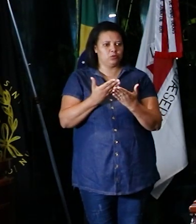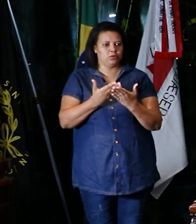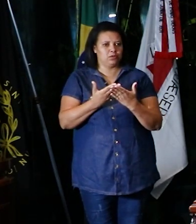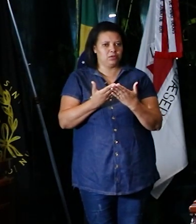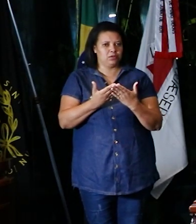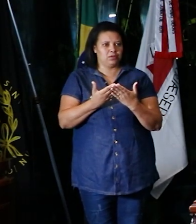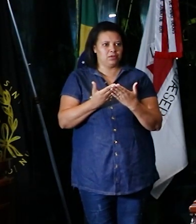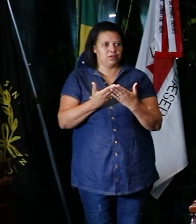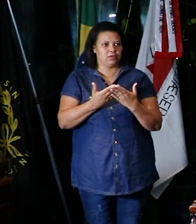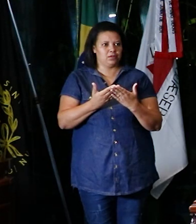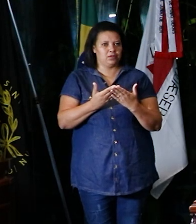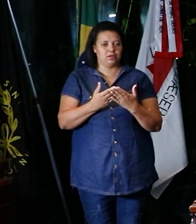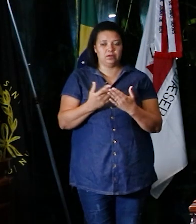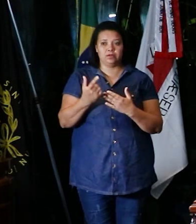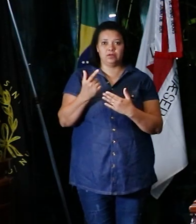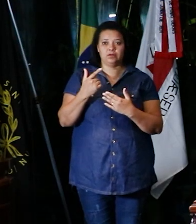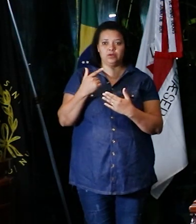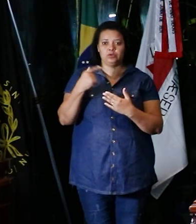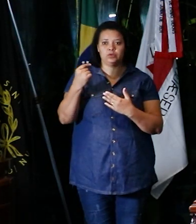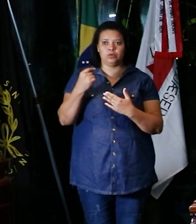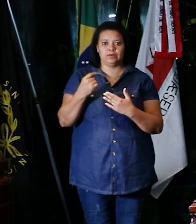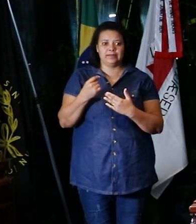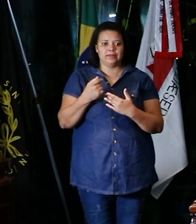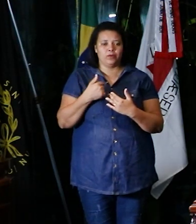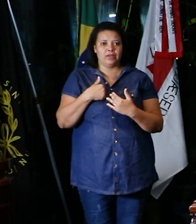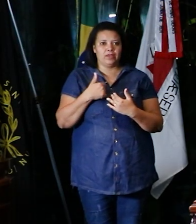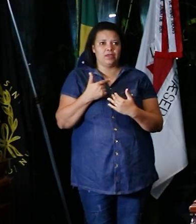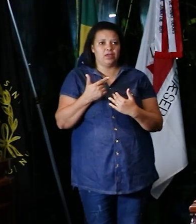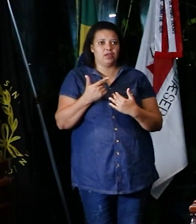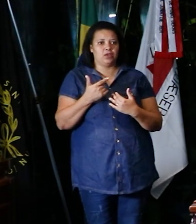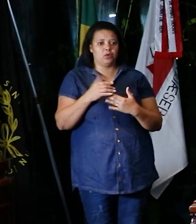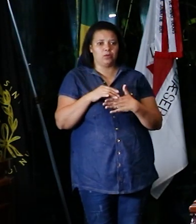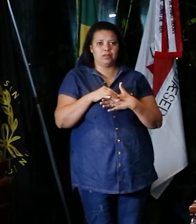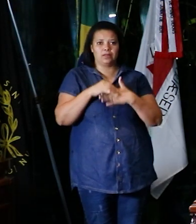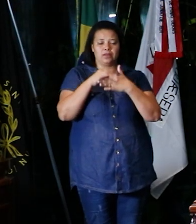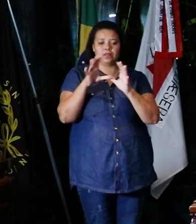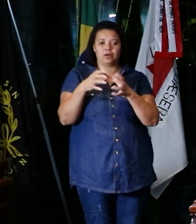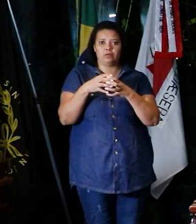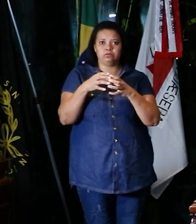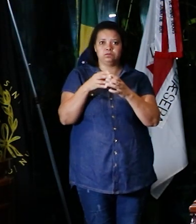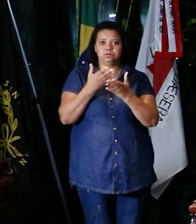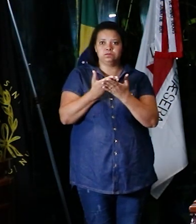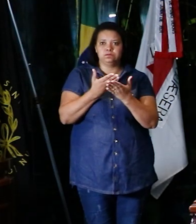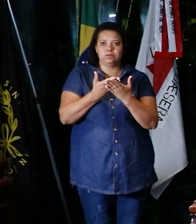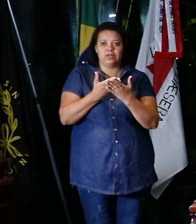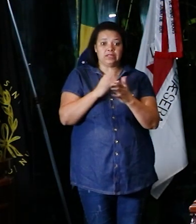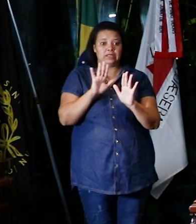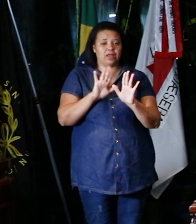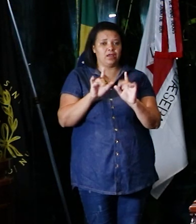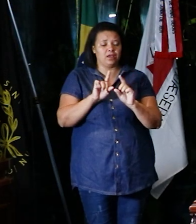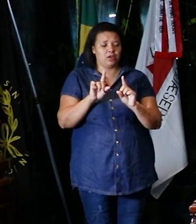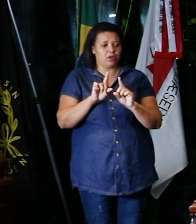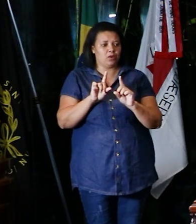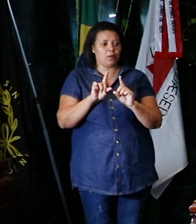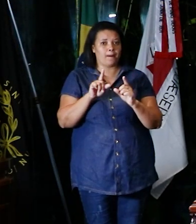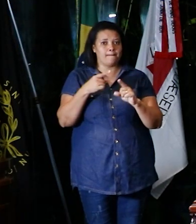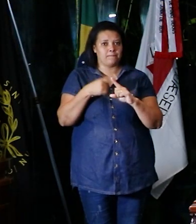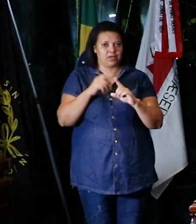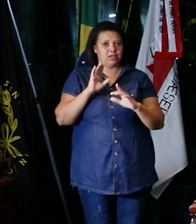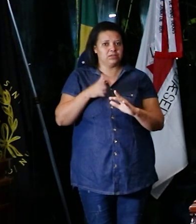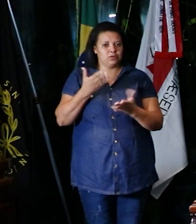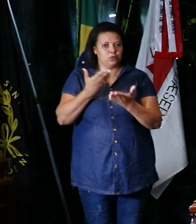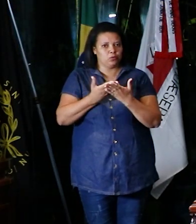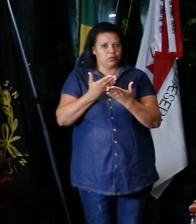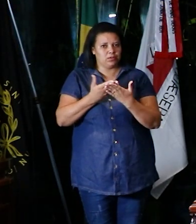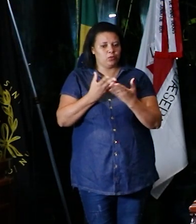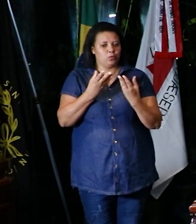me escolheram para mim. Eu falei, não, meninas, não façam isso. Vamos escrever para o Drummond. Porque a gente tinha estudado muito